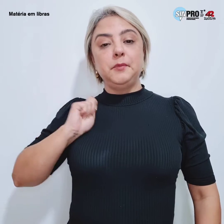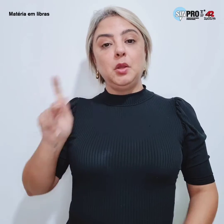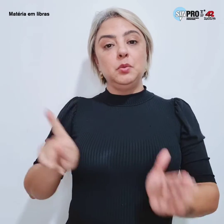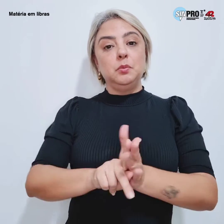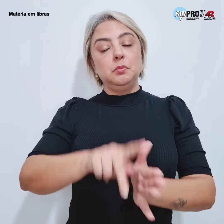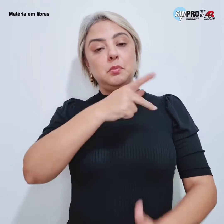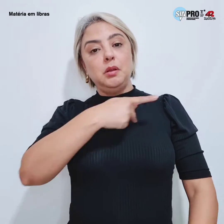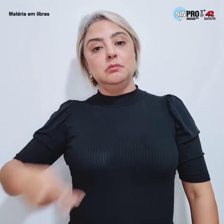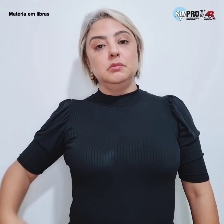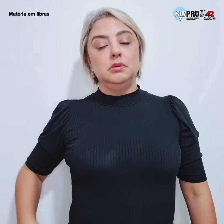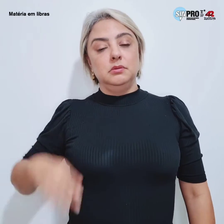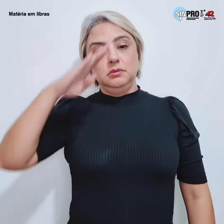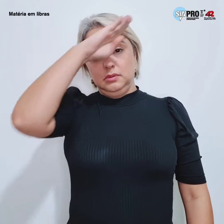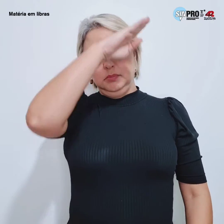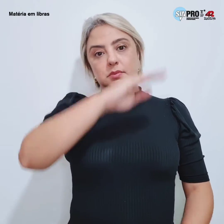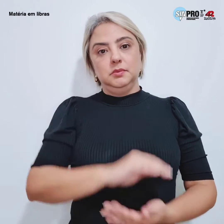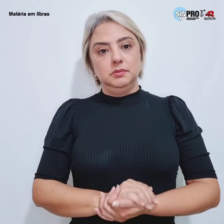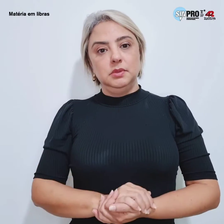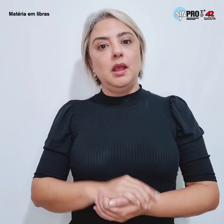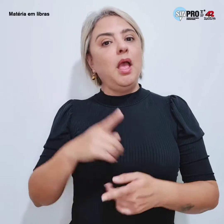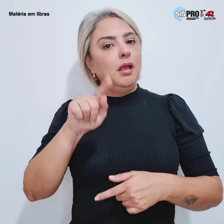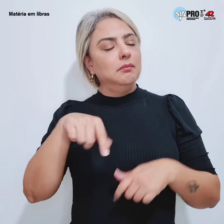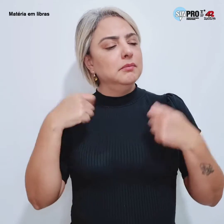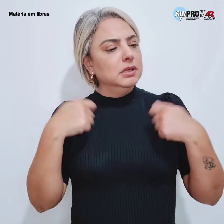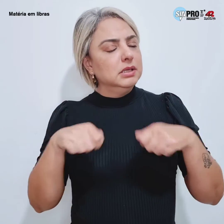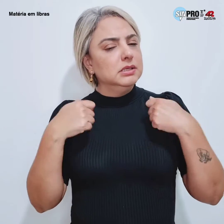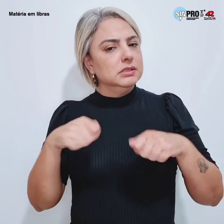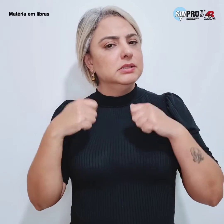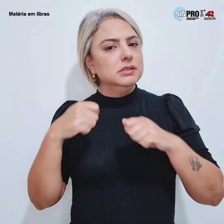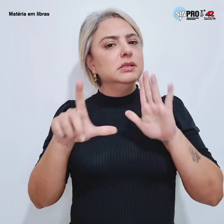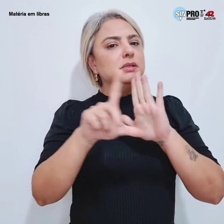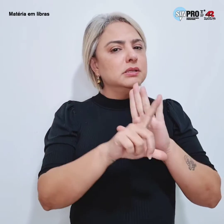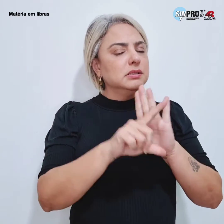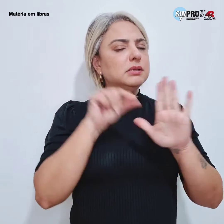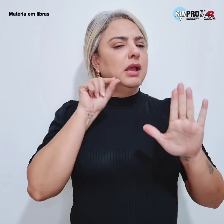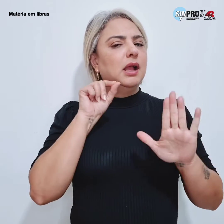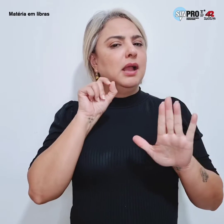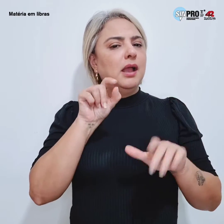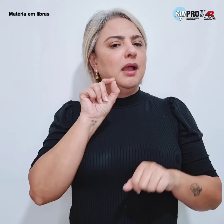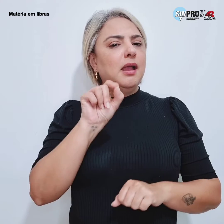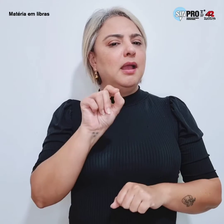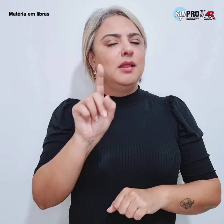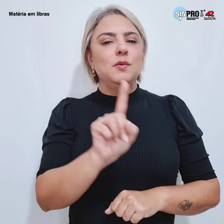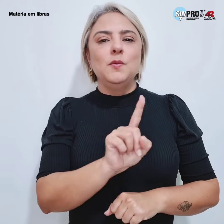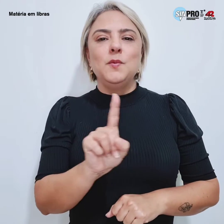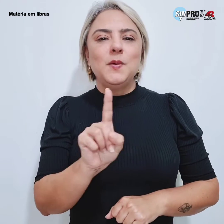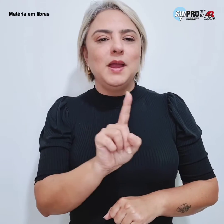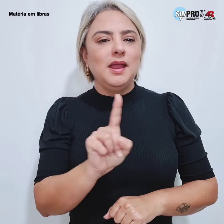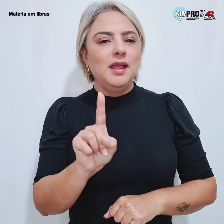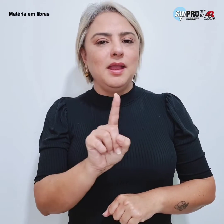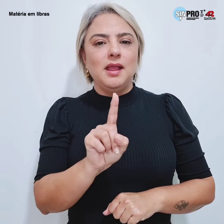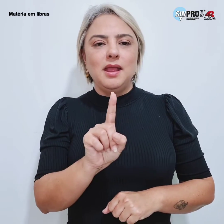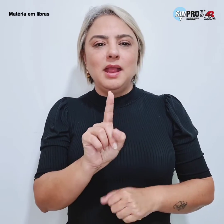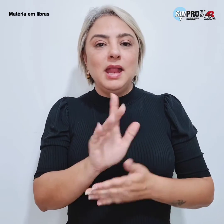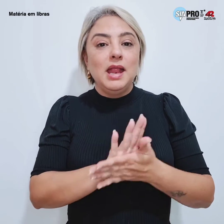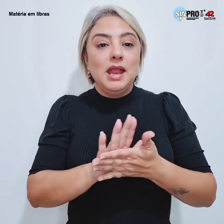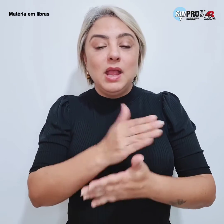da República. É preciso ressaltar que este não é nenhum governo de